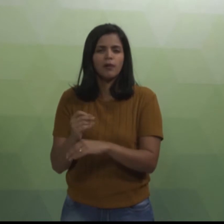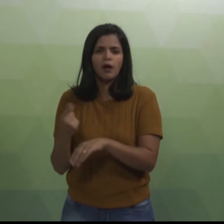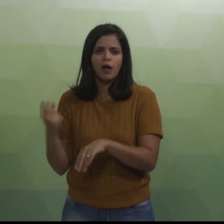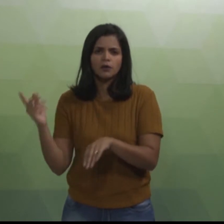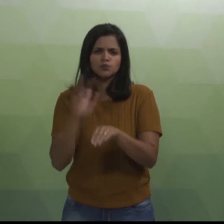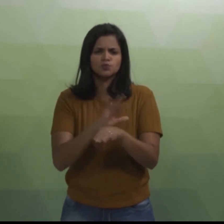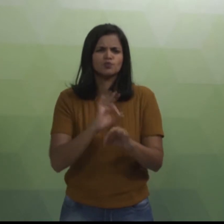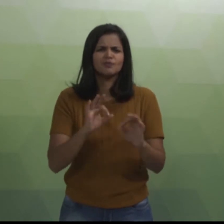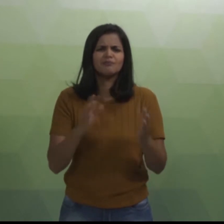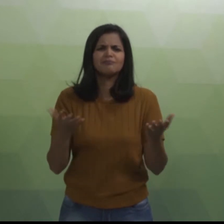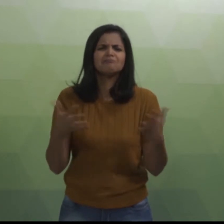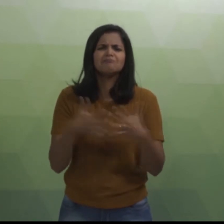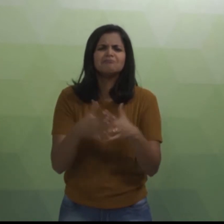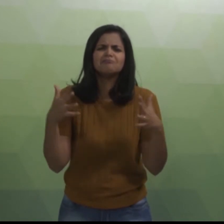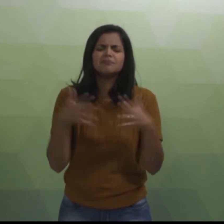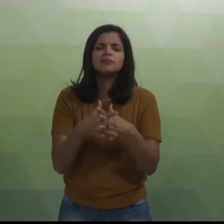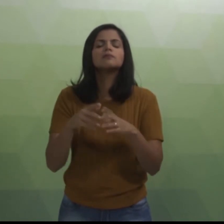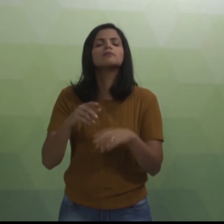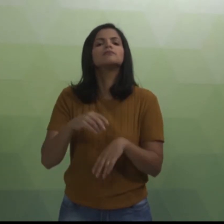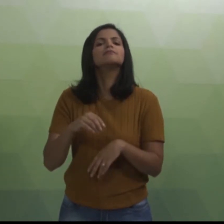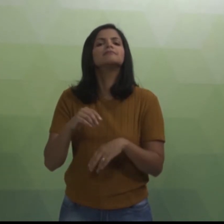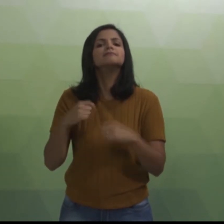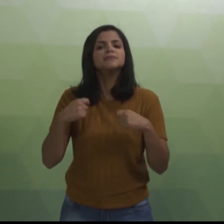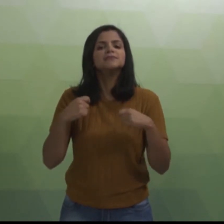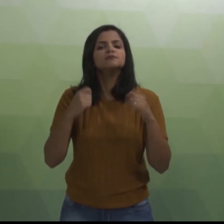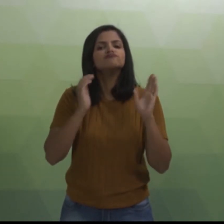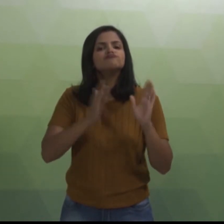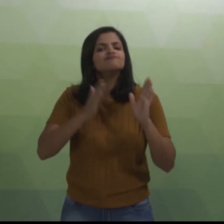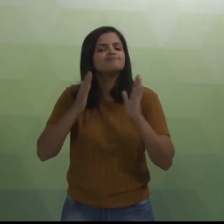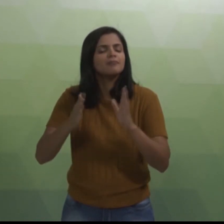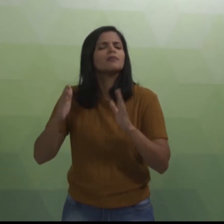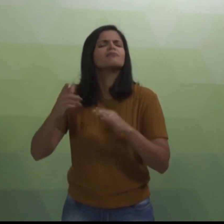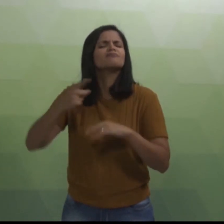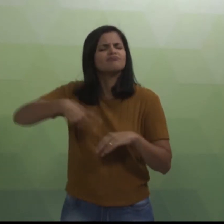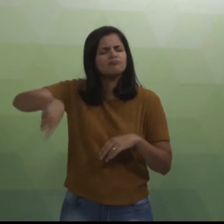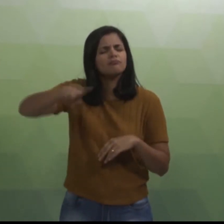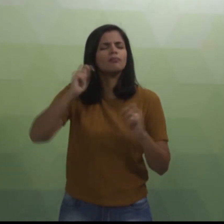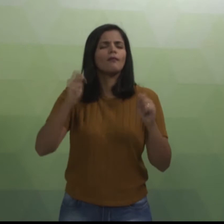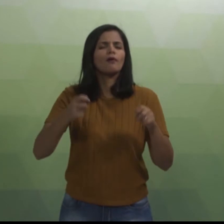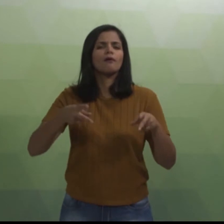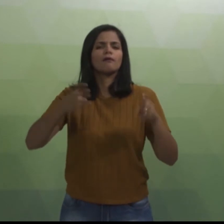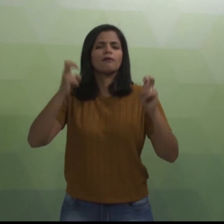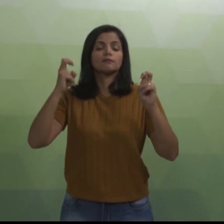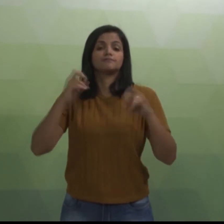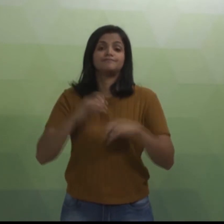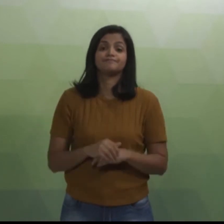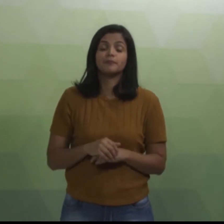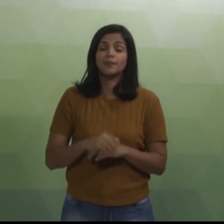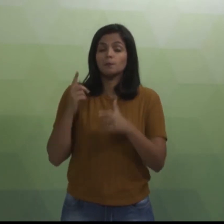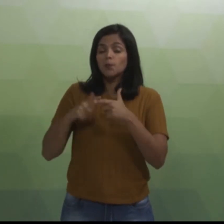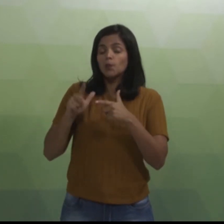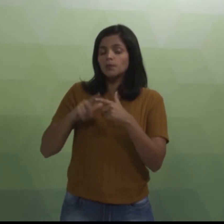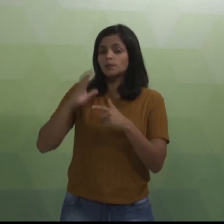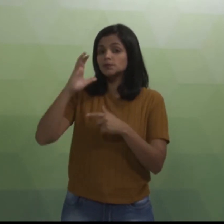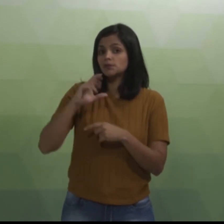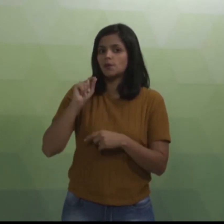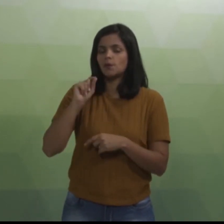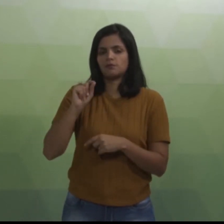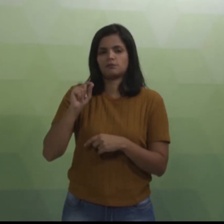faço essas marcações. Ele não a ajudou. Não posso fazer confusão. Tem que ficar claro, tem